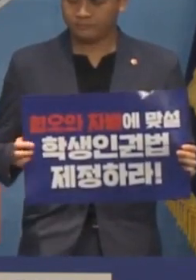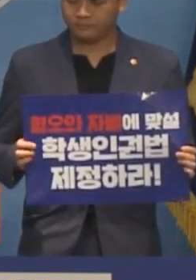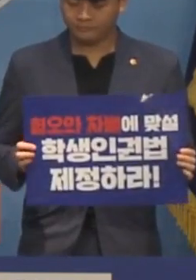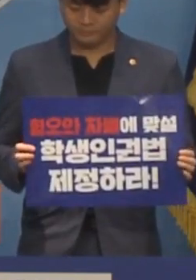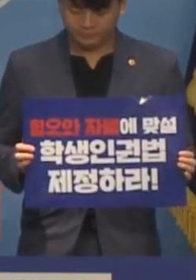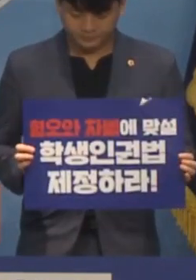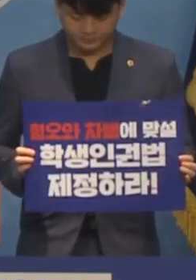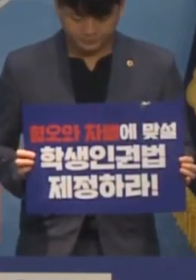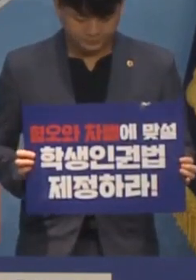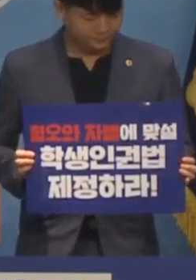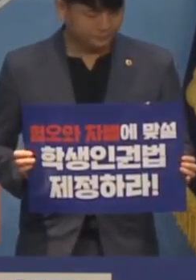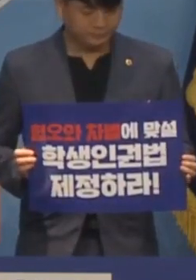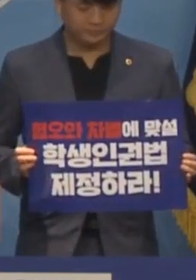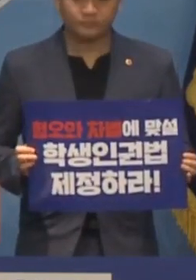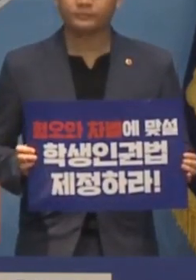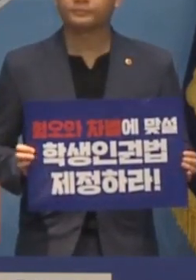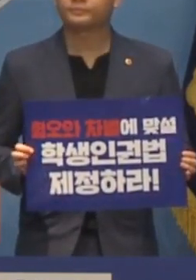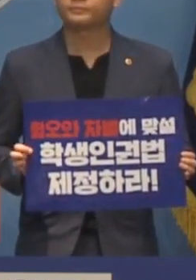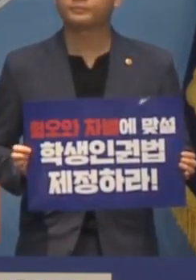그냥 하겠습니다.